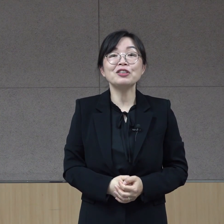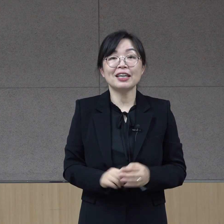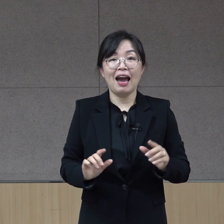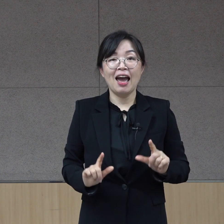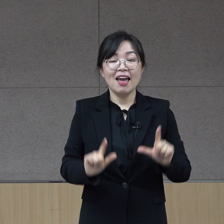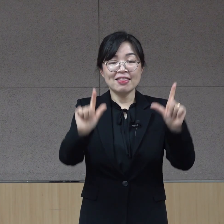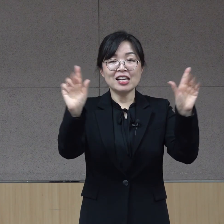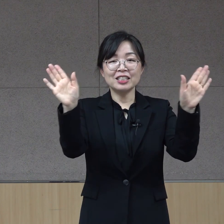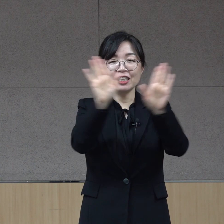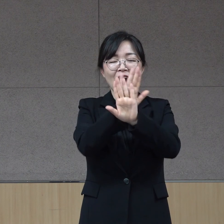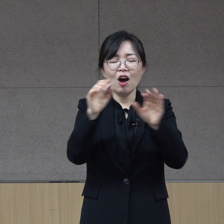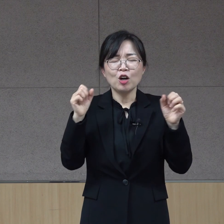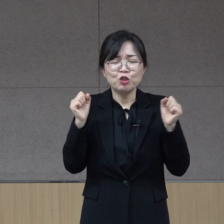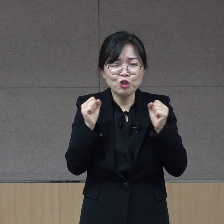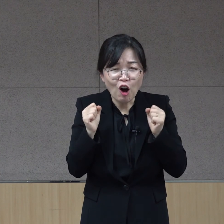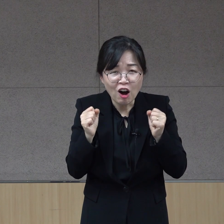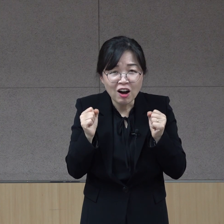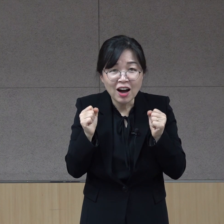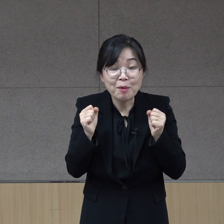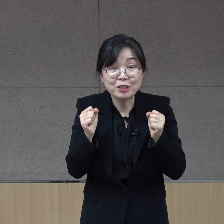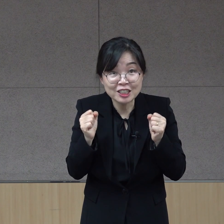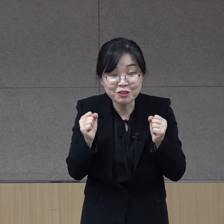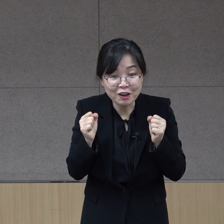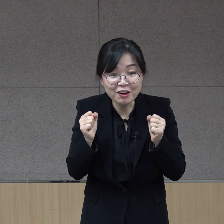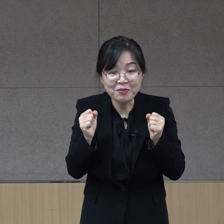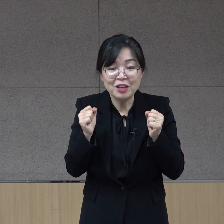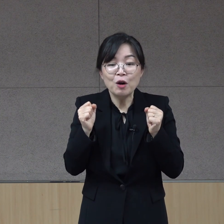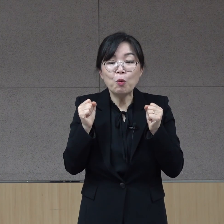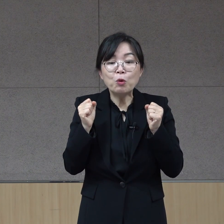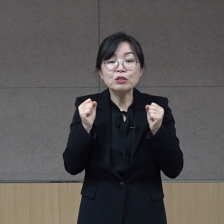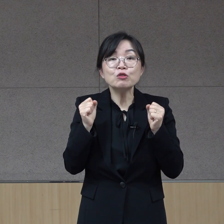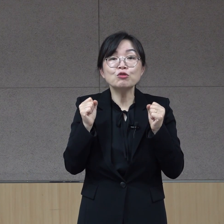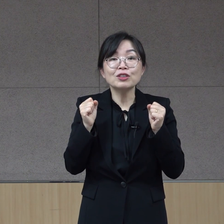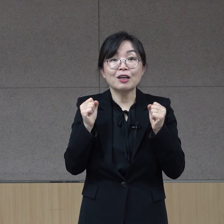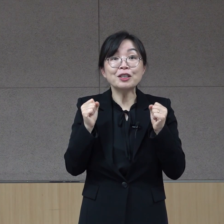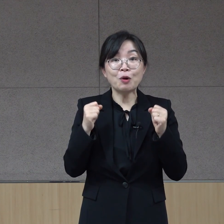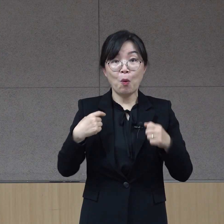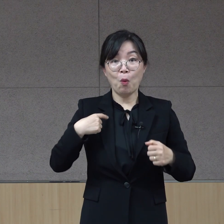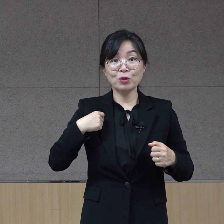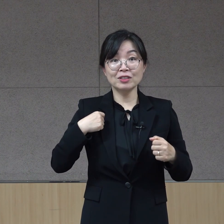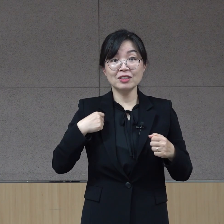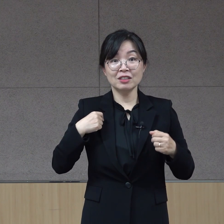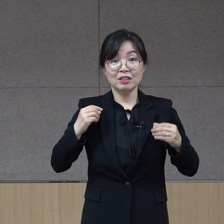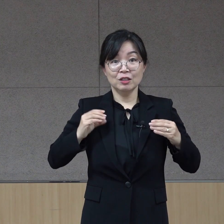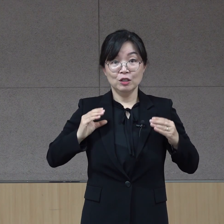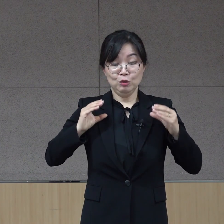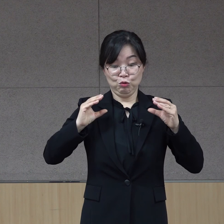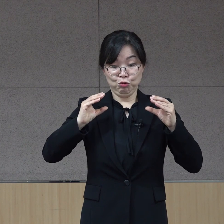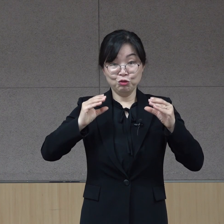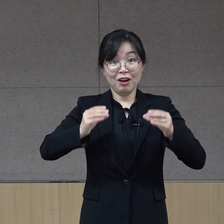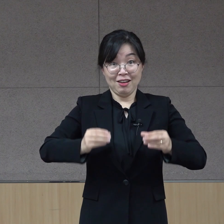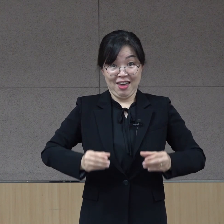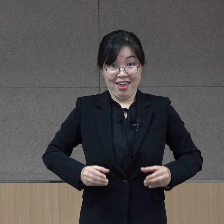추우니까. 날씨가 추워. 한번 쉬고요. 옷을 두둑하게. 어떻게 죠? 옷을 두둑하게.